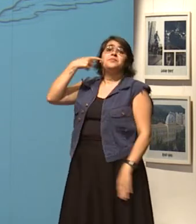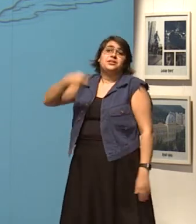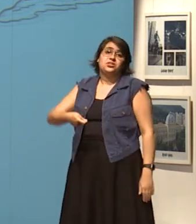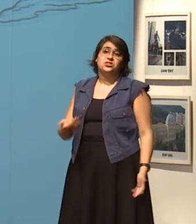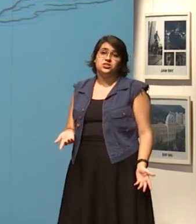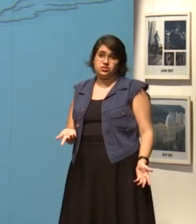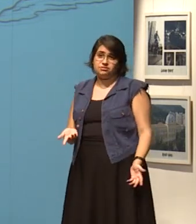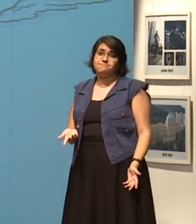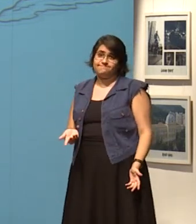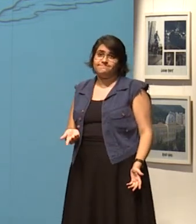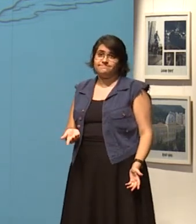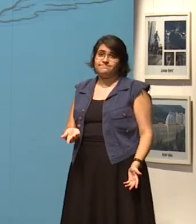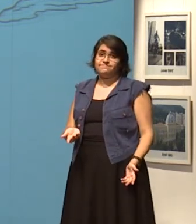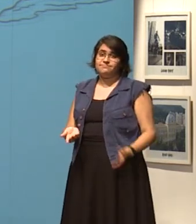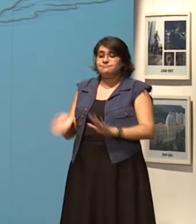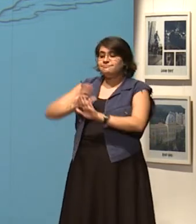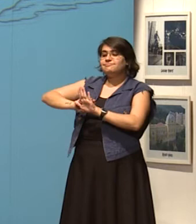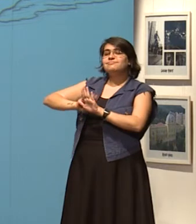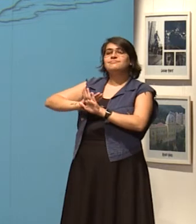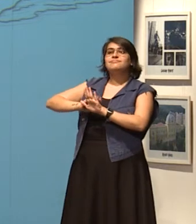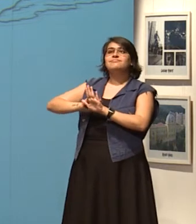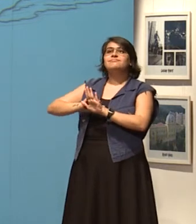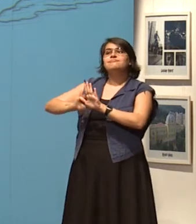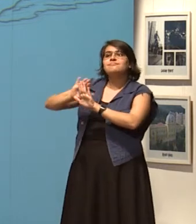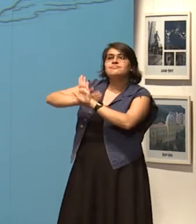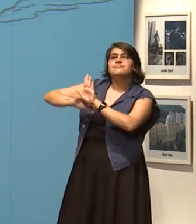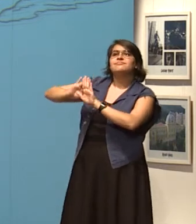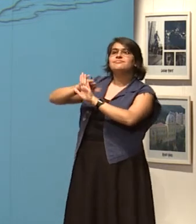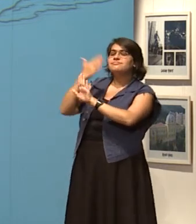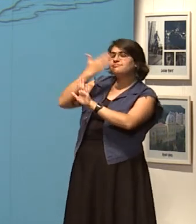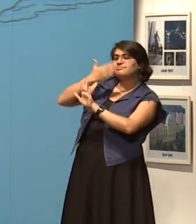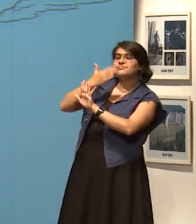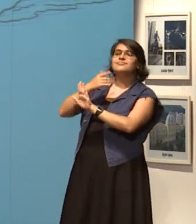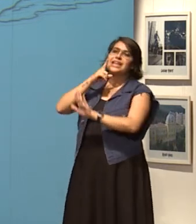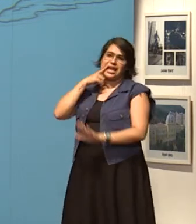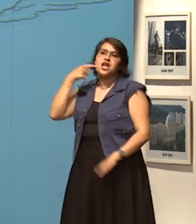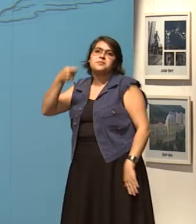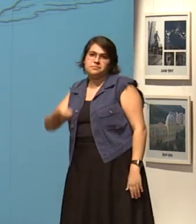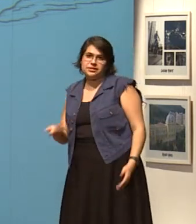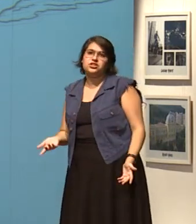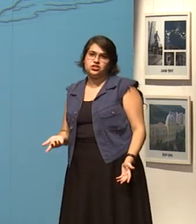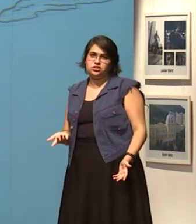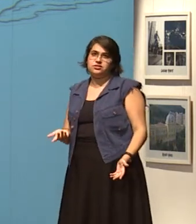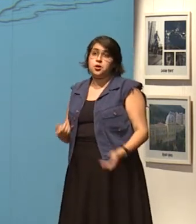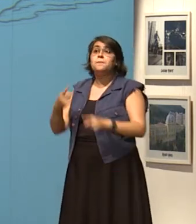cavalheirismo, tem uma base machista, uma ideologia, tem algo